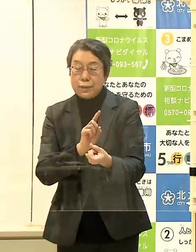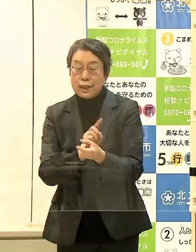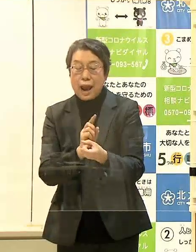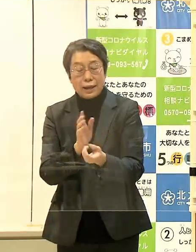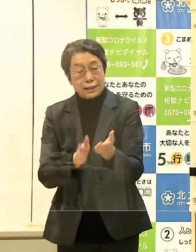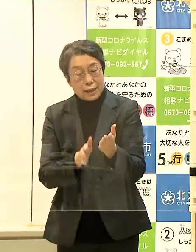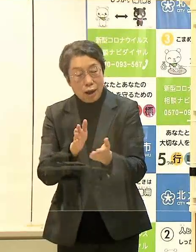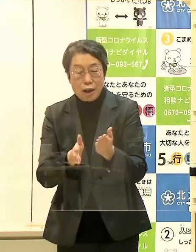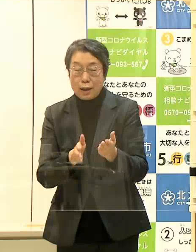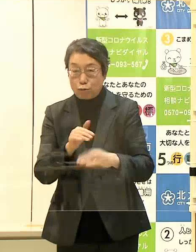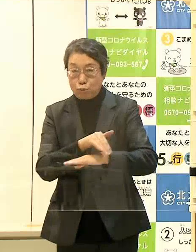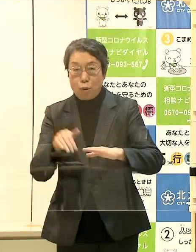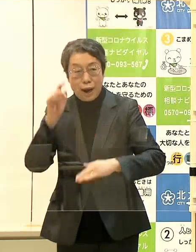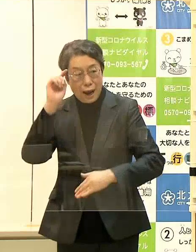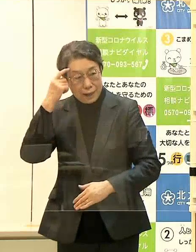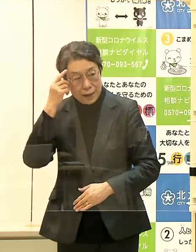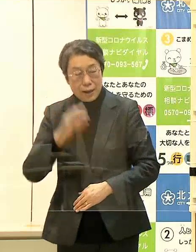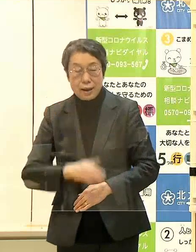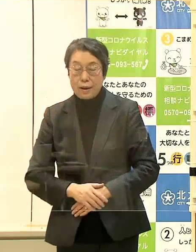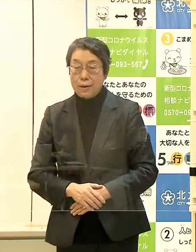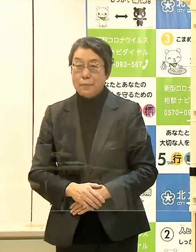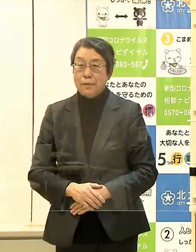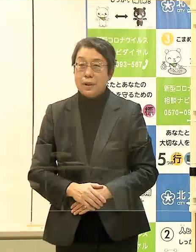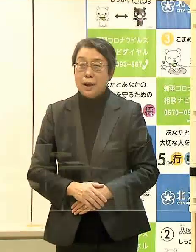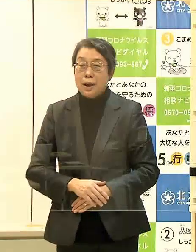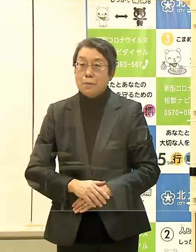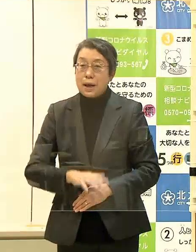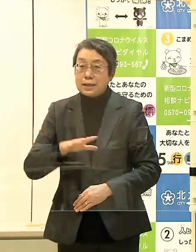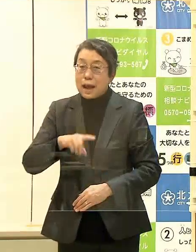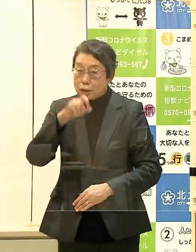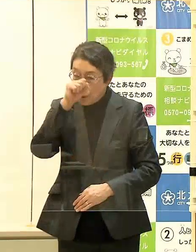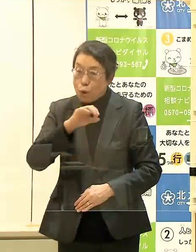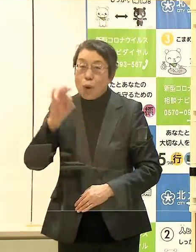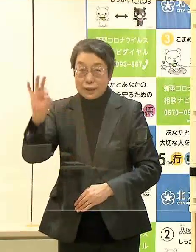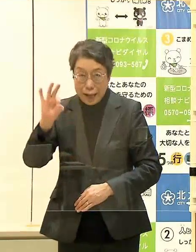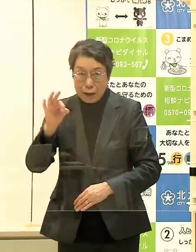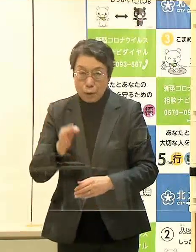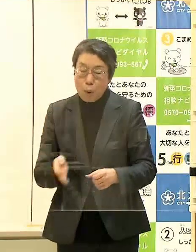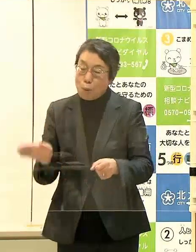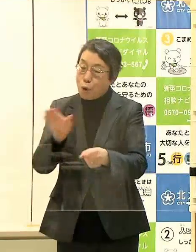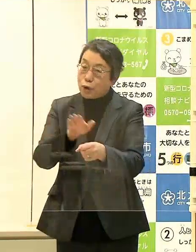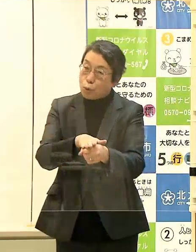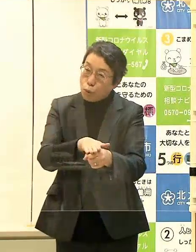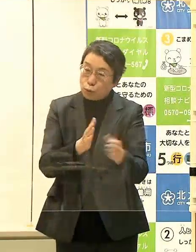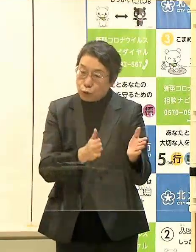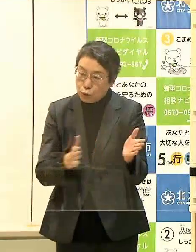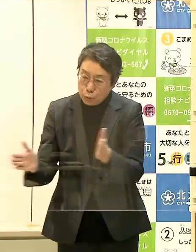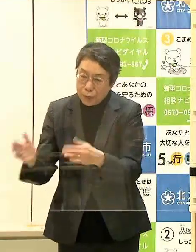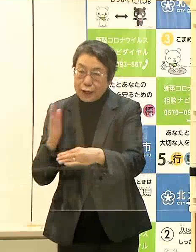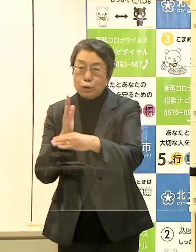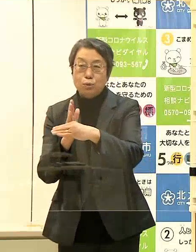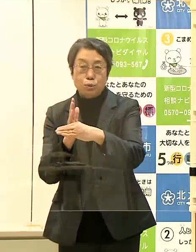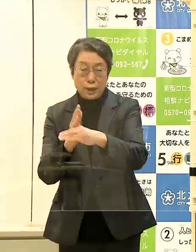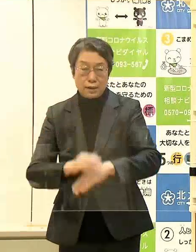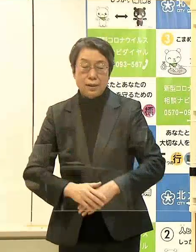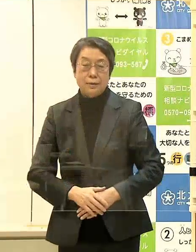予算そして刀匠3においてそれを盛り込む準備を進めているところであります